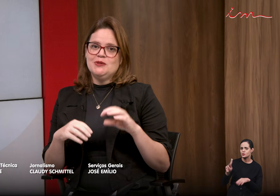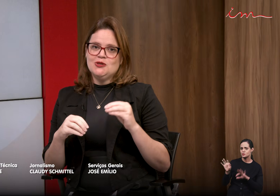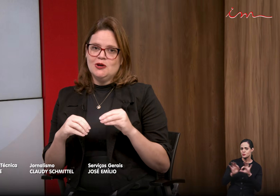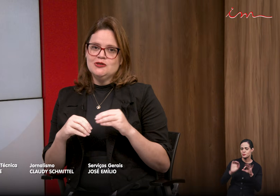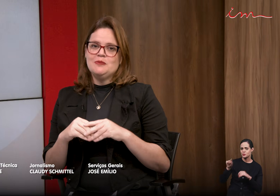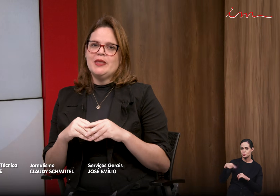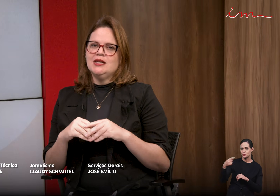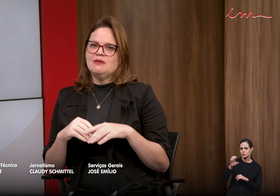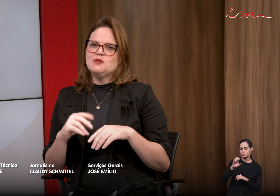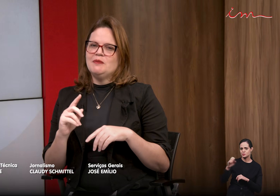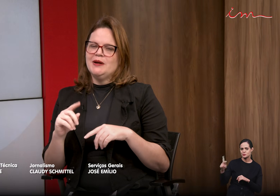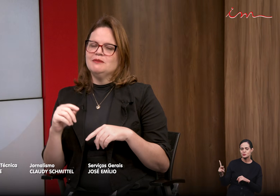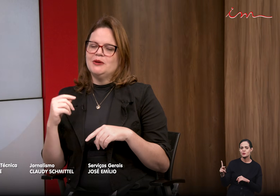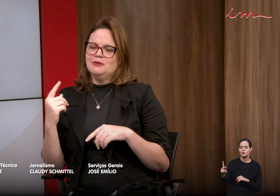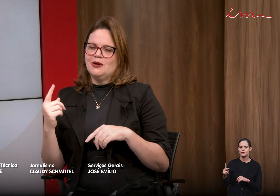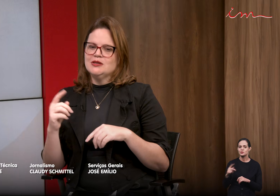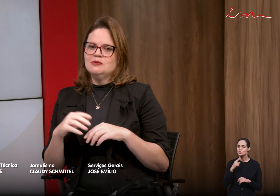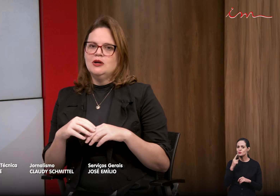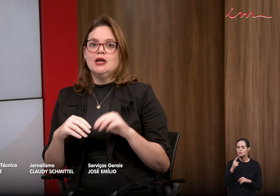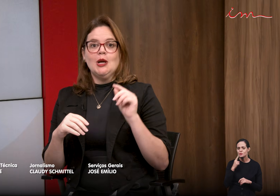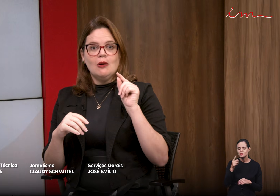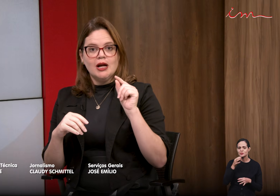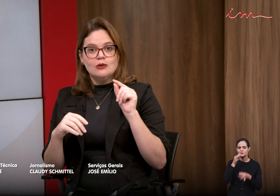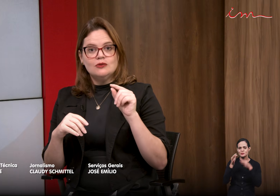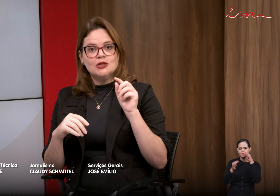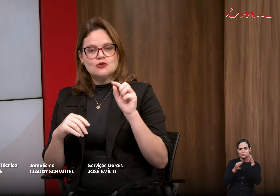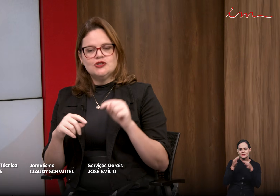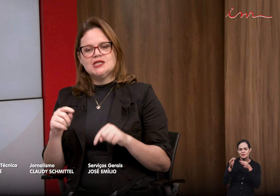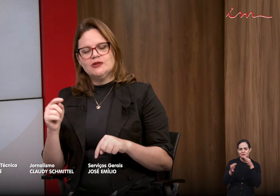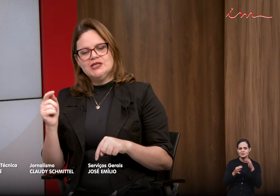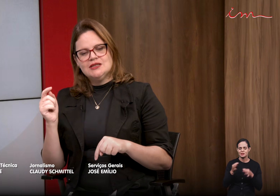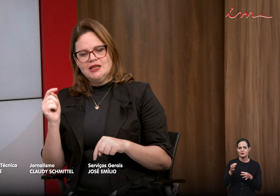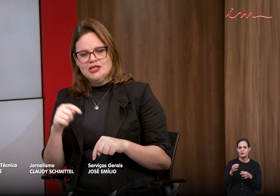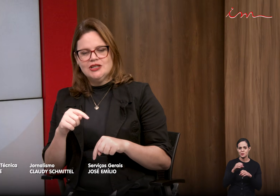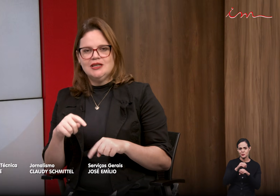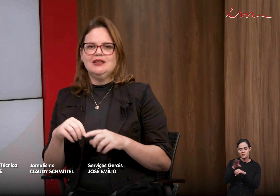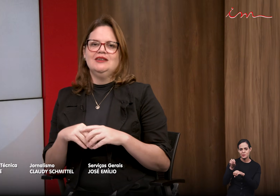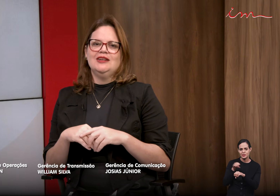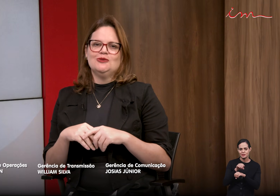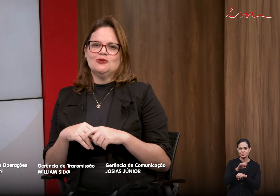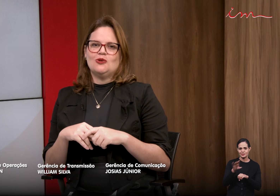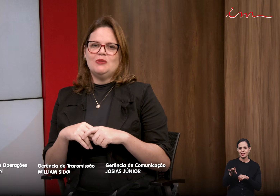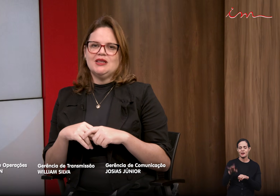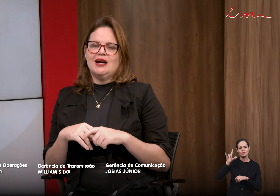encerramos esse episódio e estamos preparando para o próximo. E qualquer dúvida, sugestões, deixa